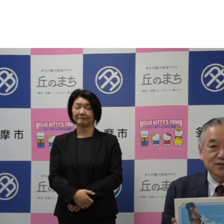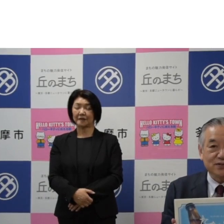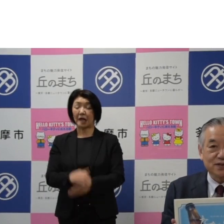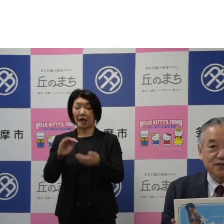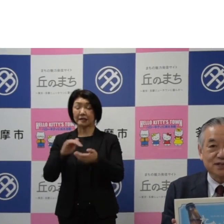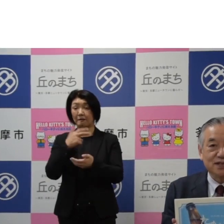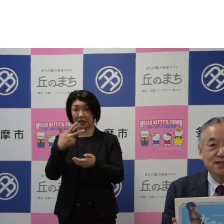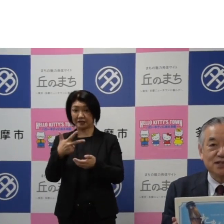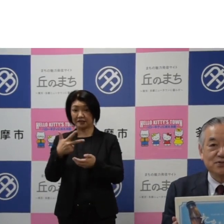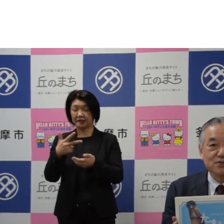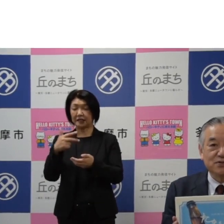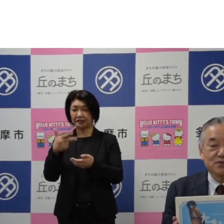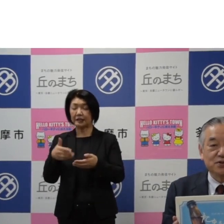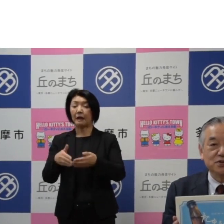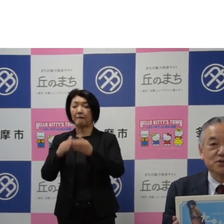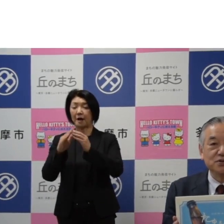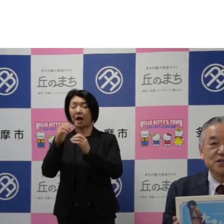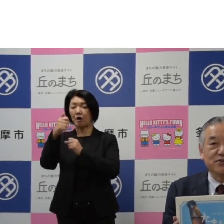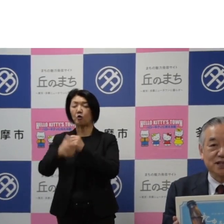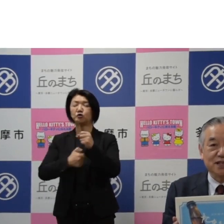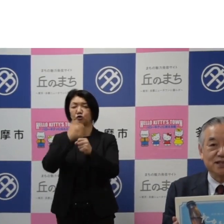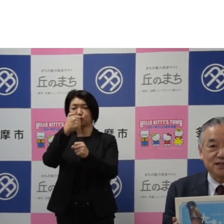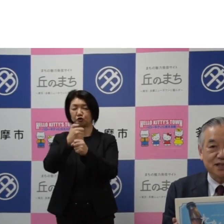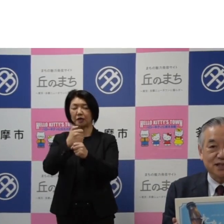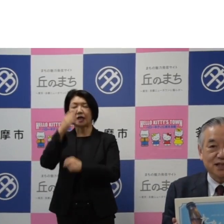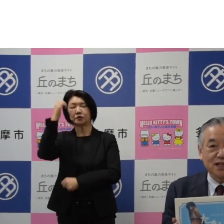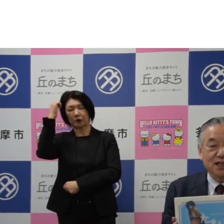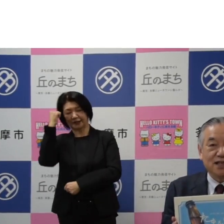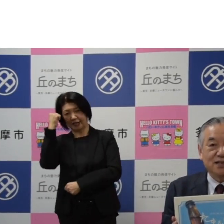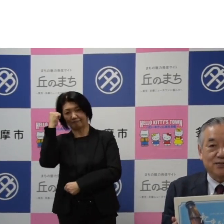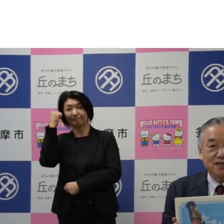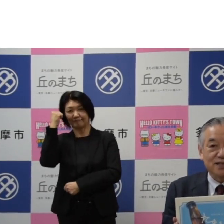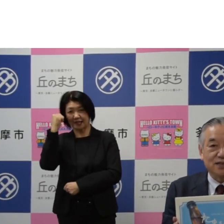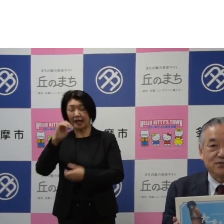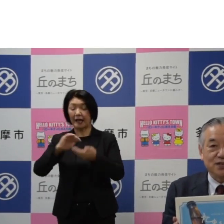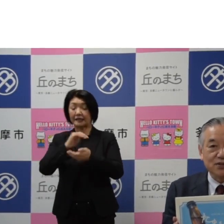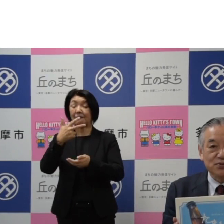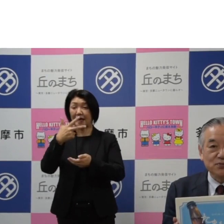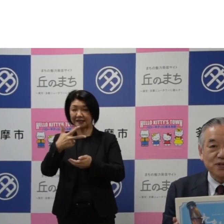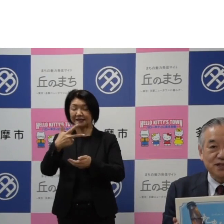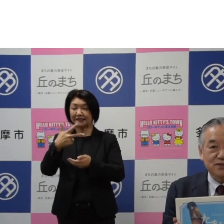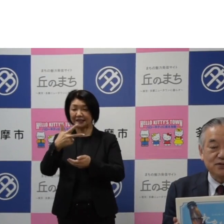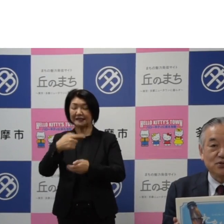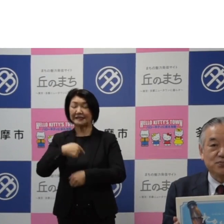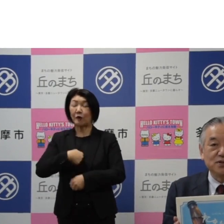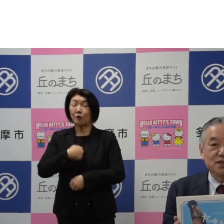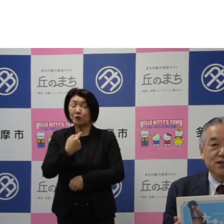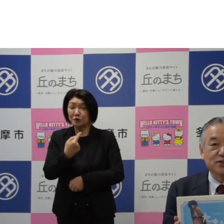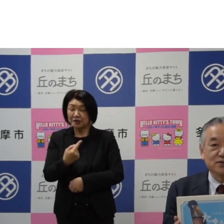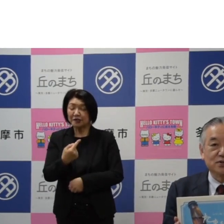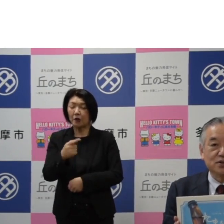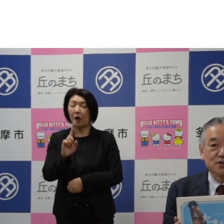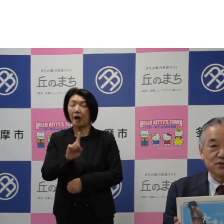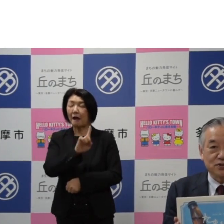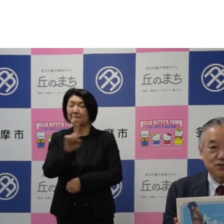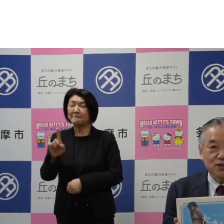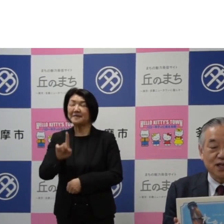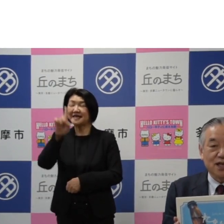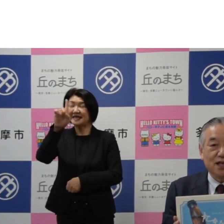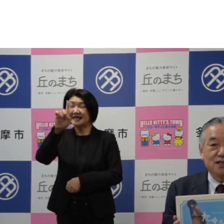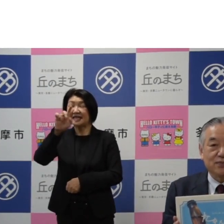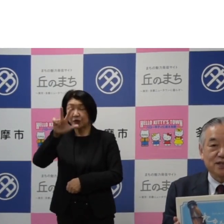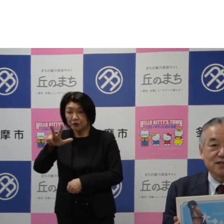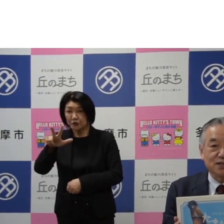多摩市の市政施行50周年を記念して、多摩市にクラフトビールの文化を創造しよう